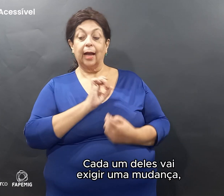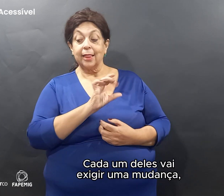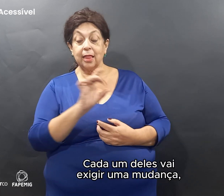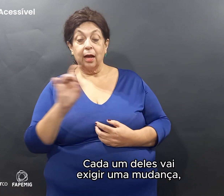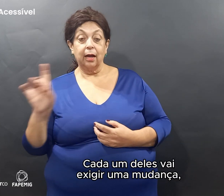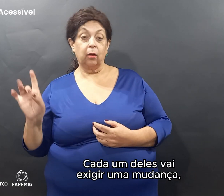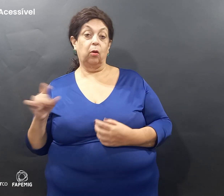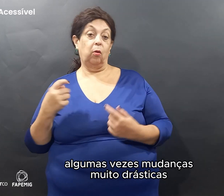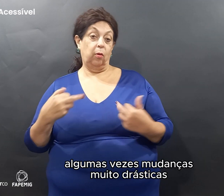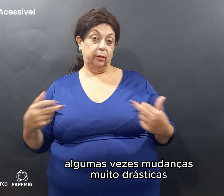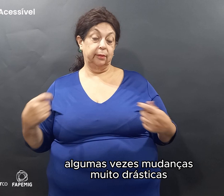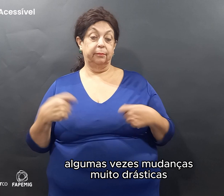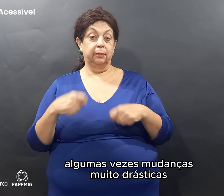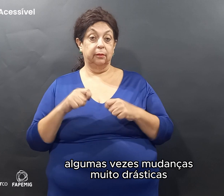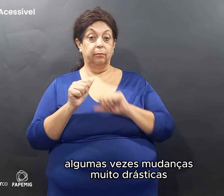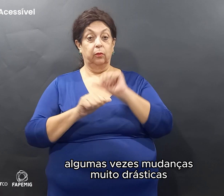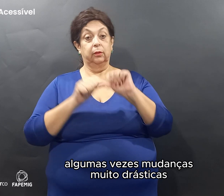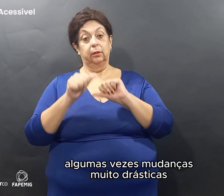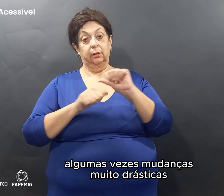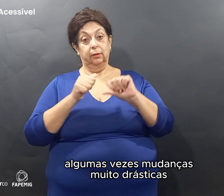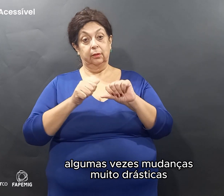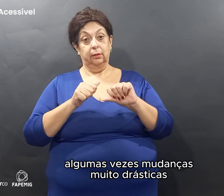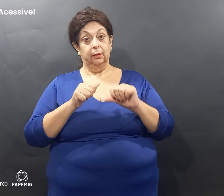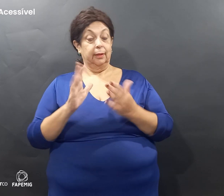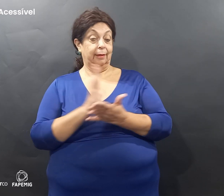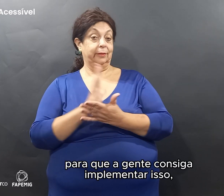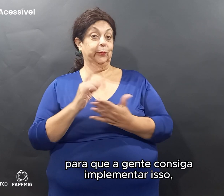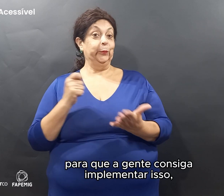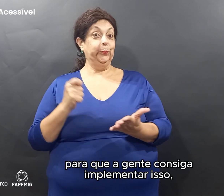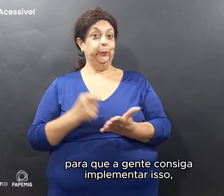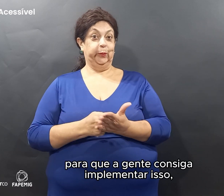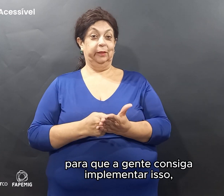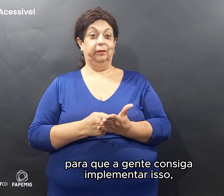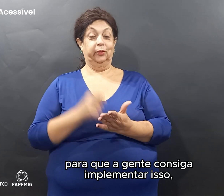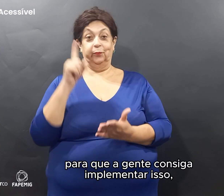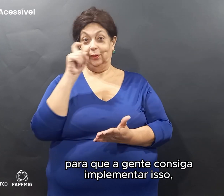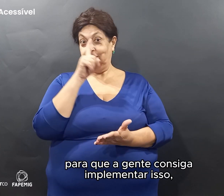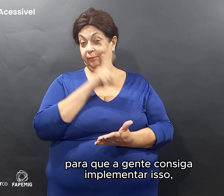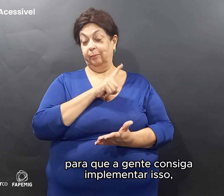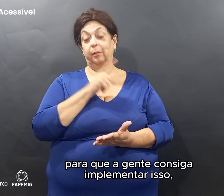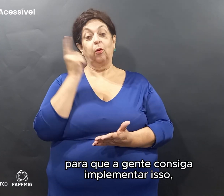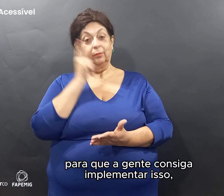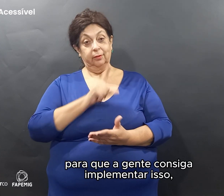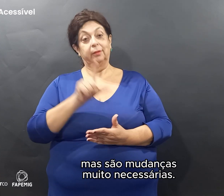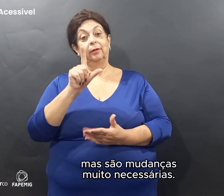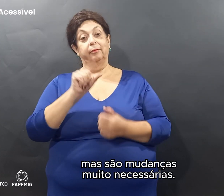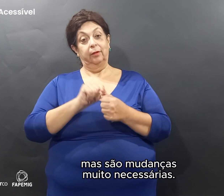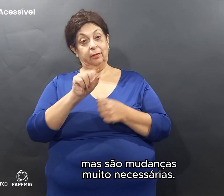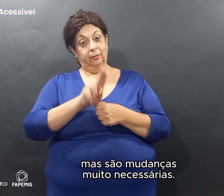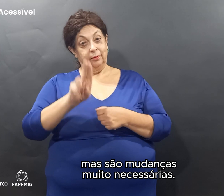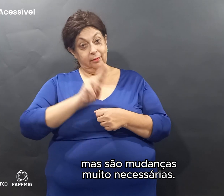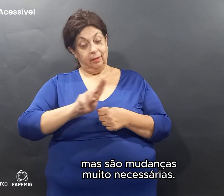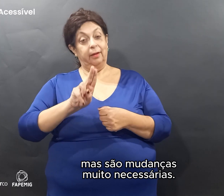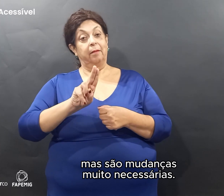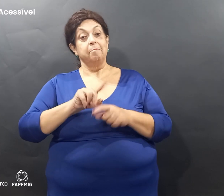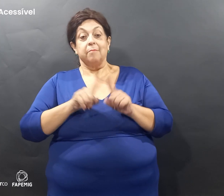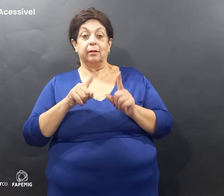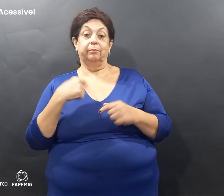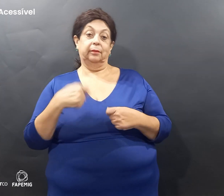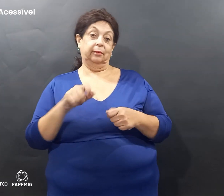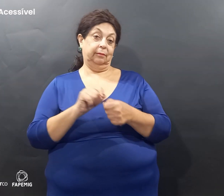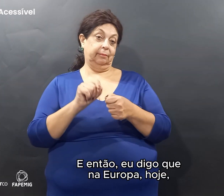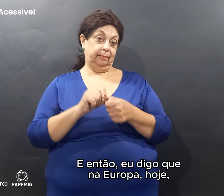vai exigir uma mudança, algumas vezes mudanças muito drásticas, né? Para que a gente consiga implementar isso, mas são mudanças muito